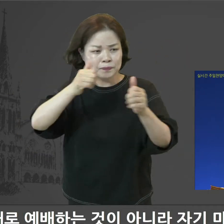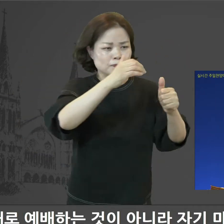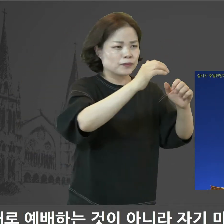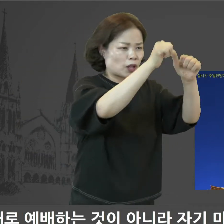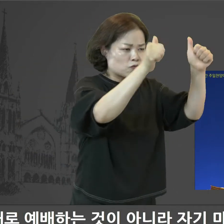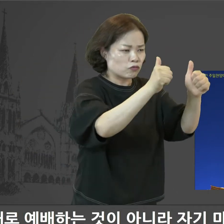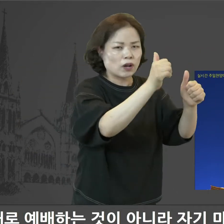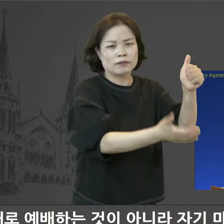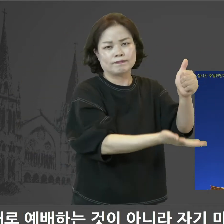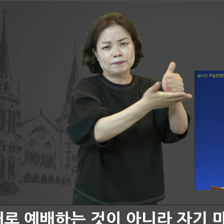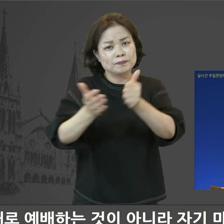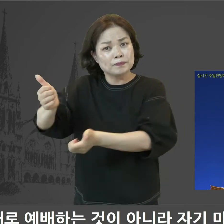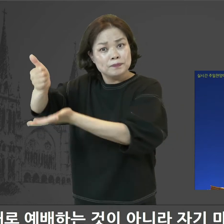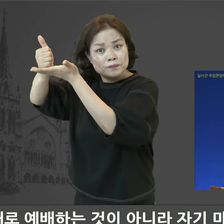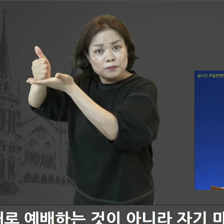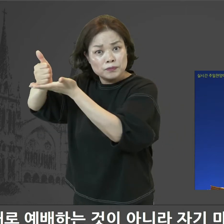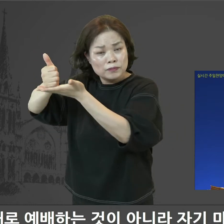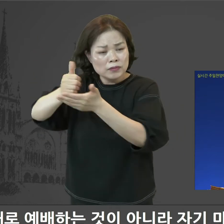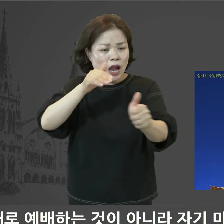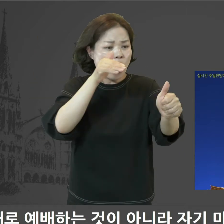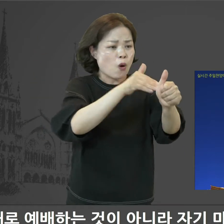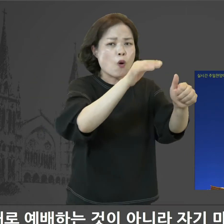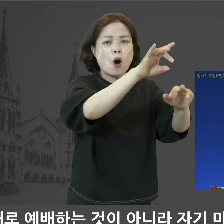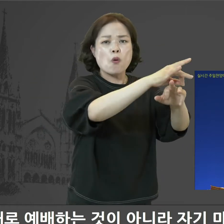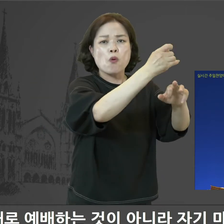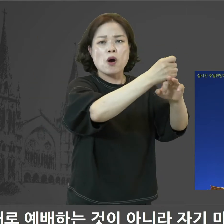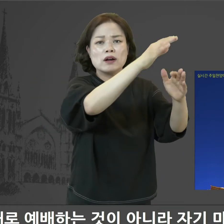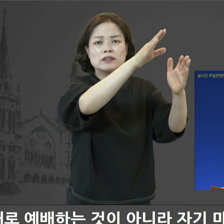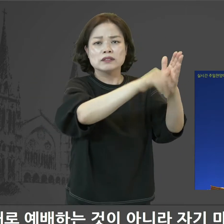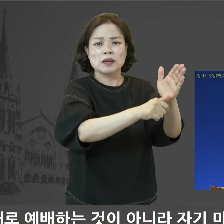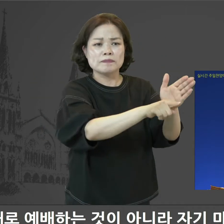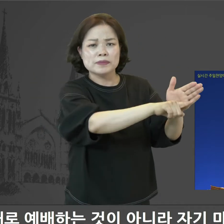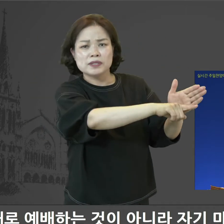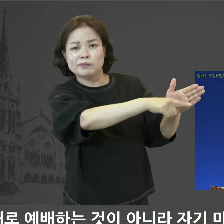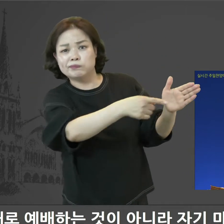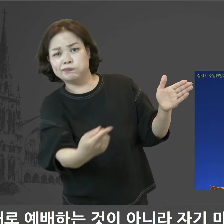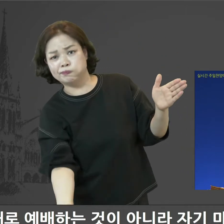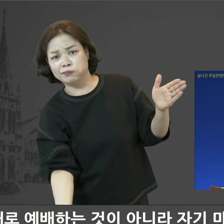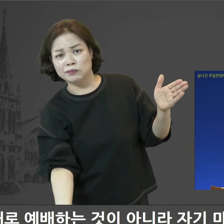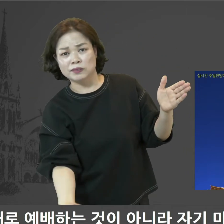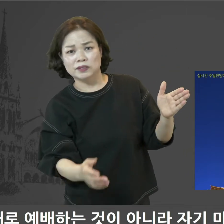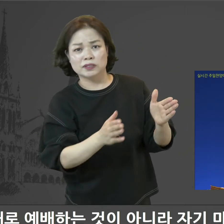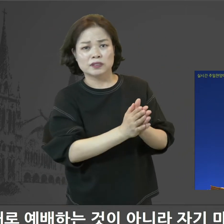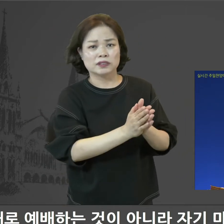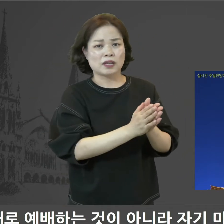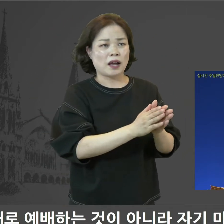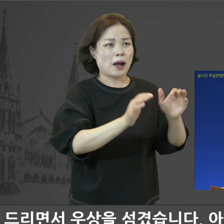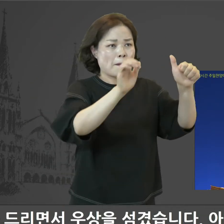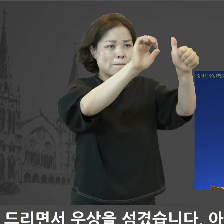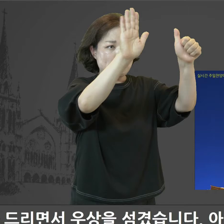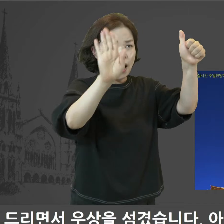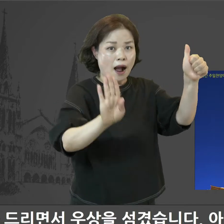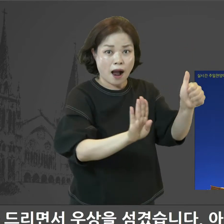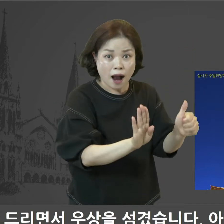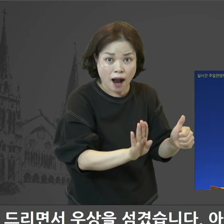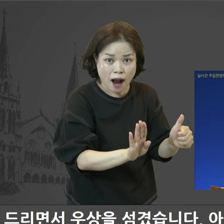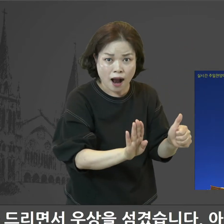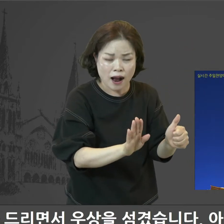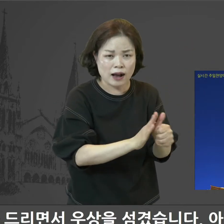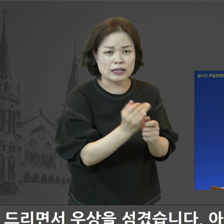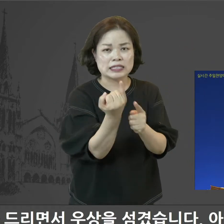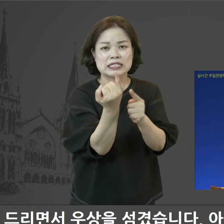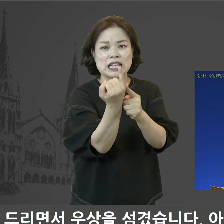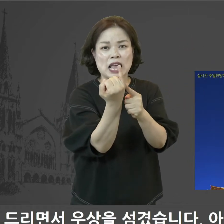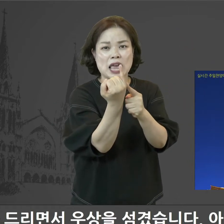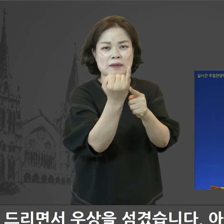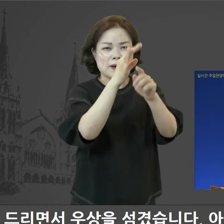그러나 아합 왕 때는 완전히 하나님을 믿는 믿음에서 떠나 바알과 아세라를 섬겼던 이세벨을 아내로